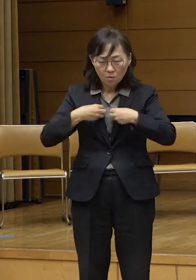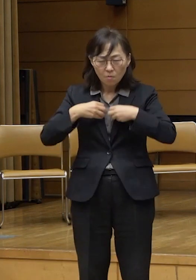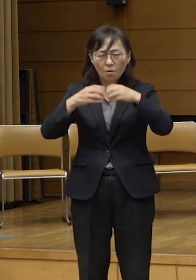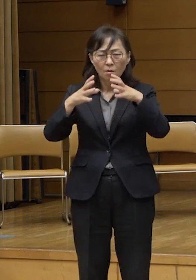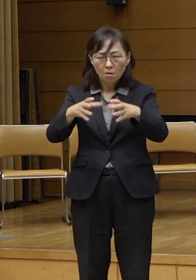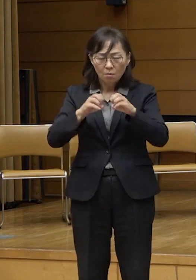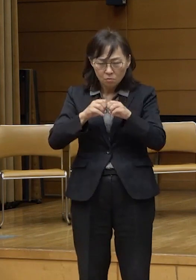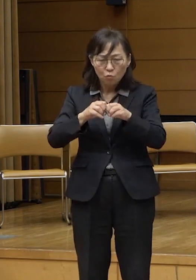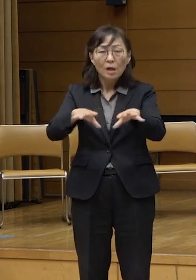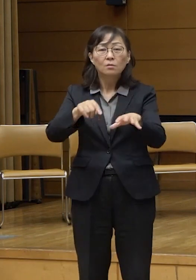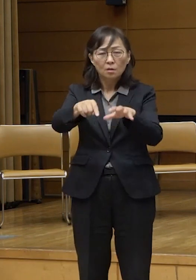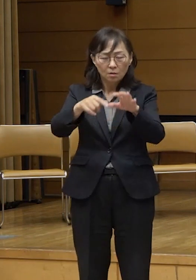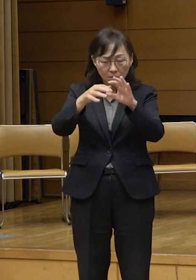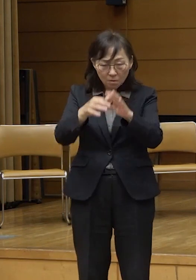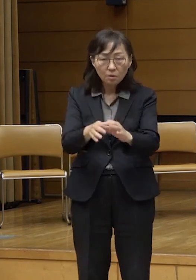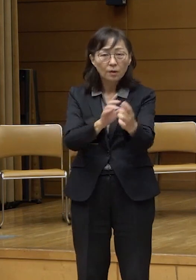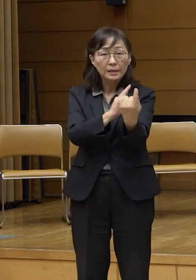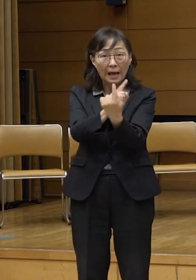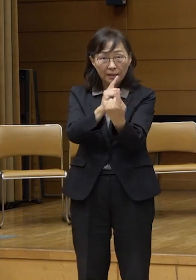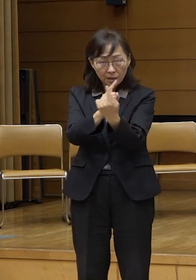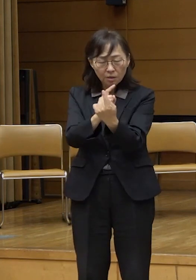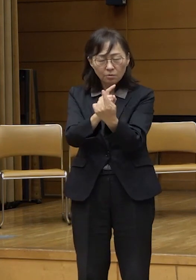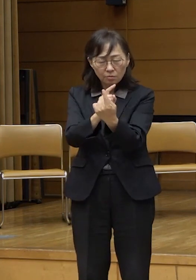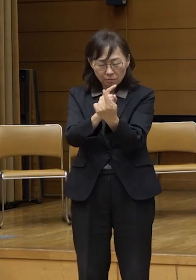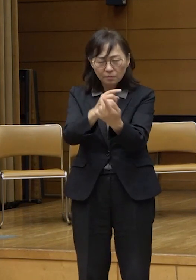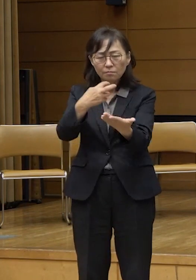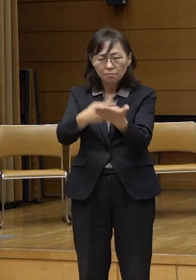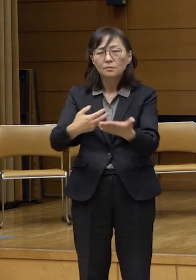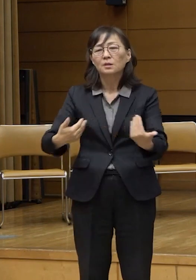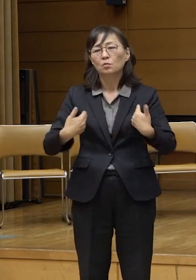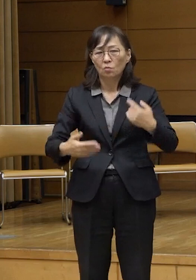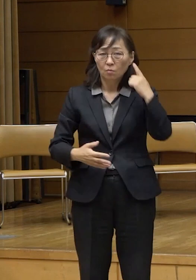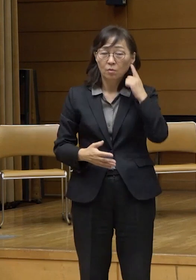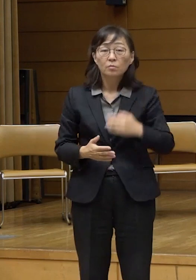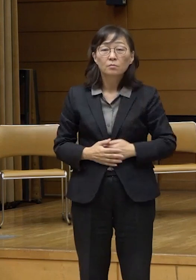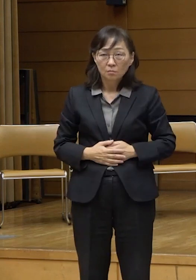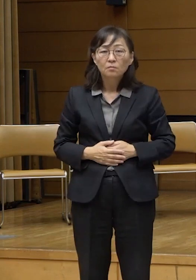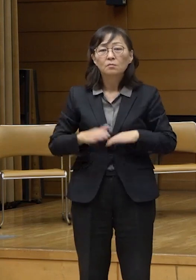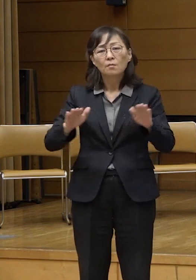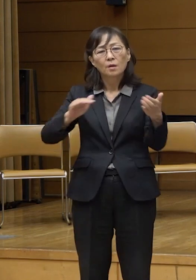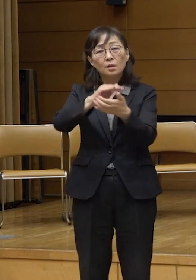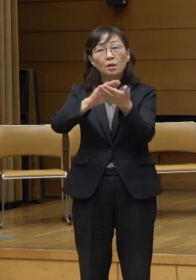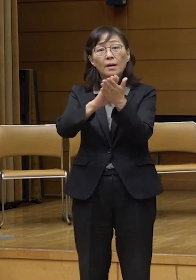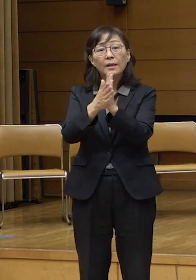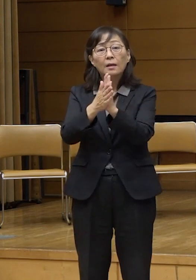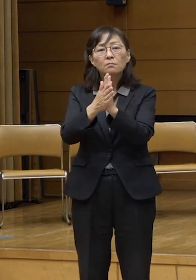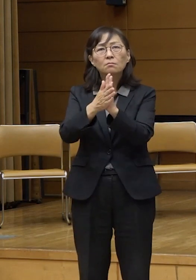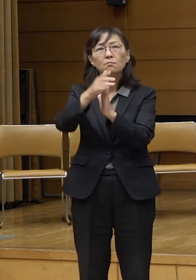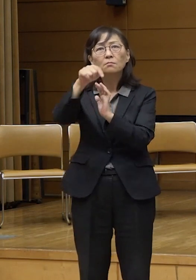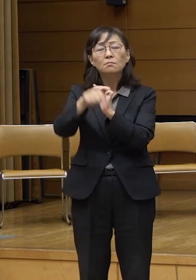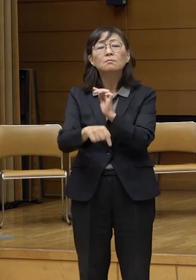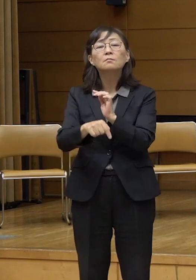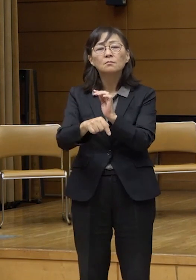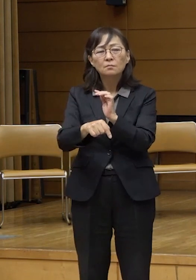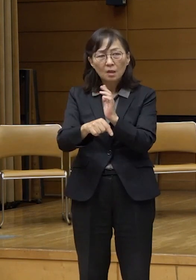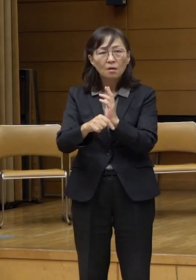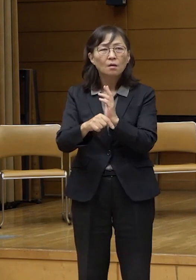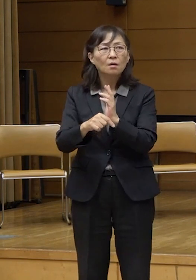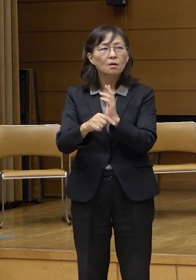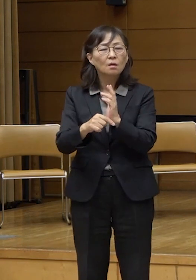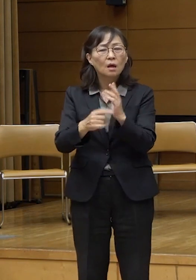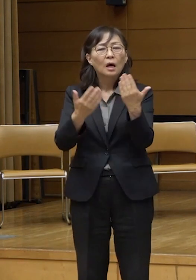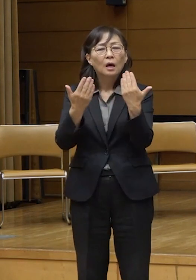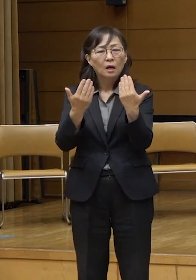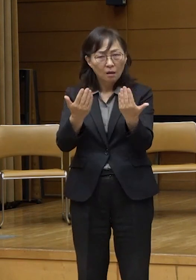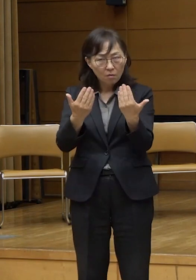かにそのしっかり対策をするべきであって、例えば今、埼玉県内、埼玉県では複数の、例えば